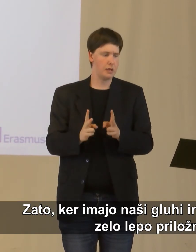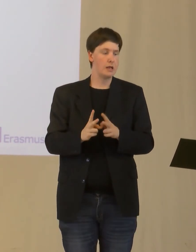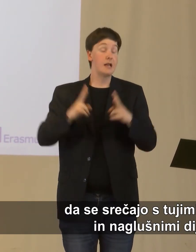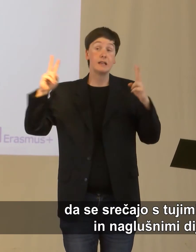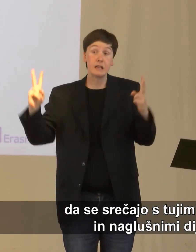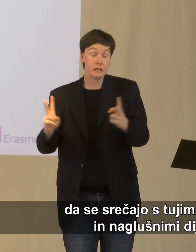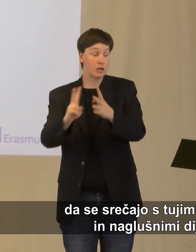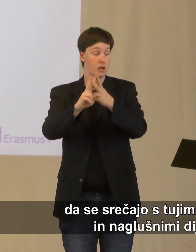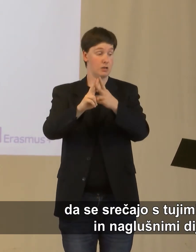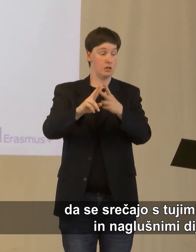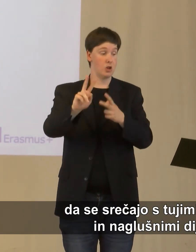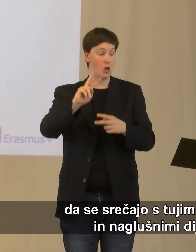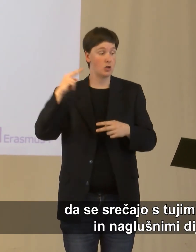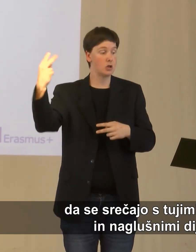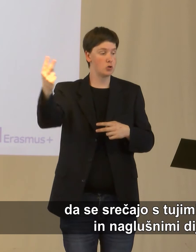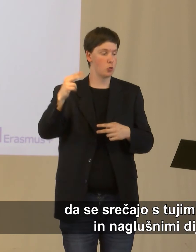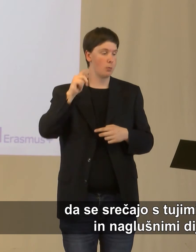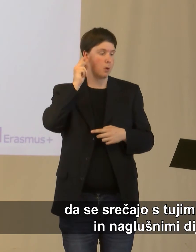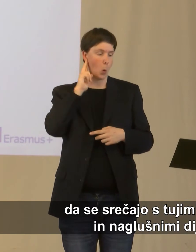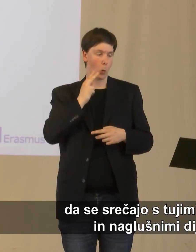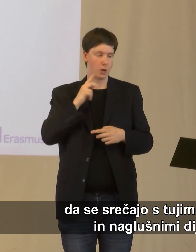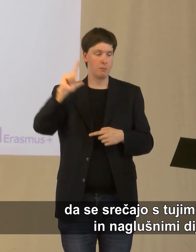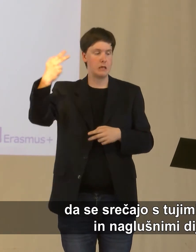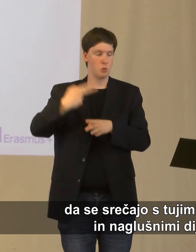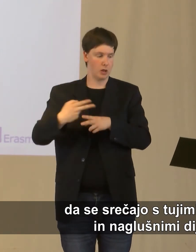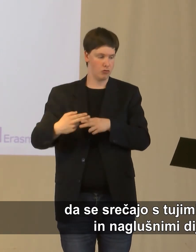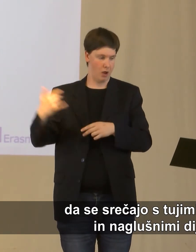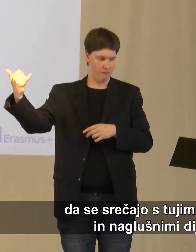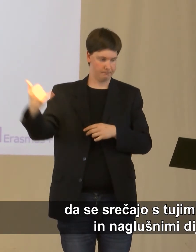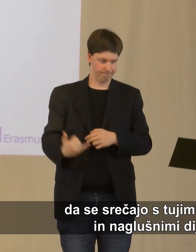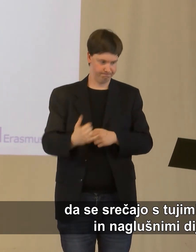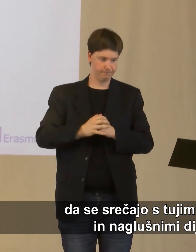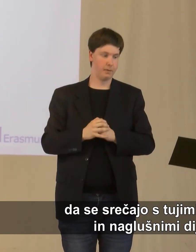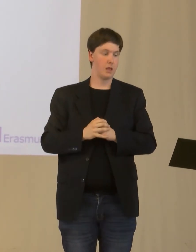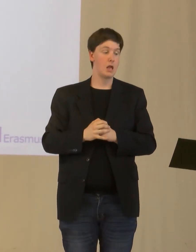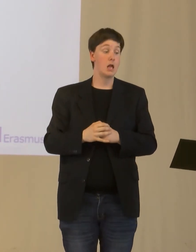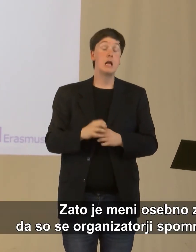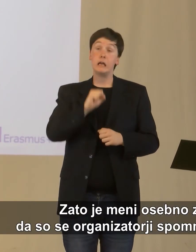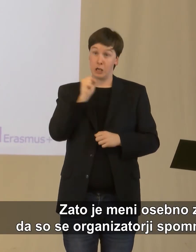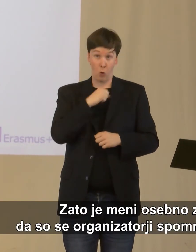priložnost, da se srečajo s tujimi gluhimi in naglušnimi dijaki.